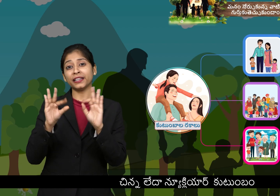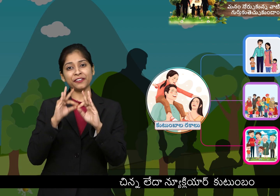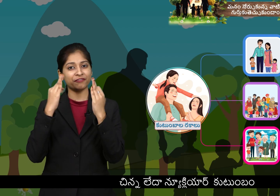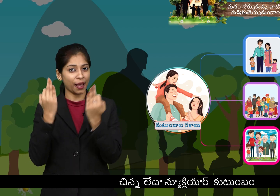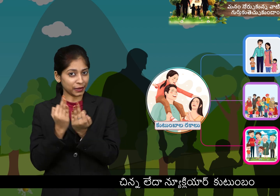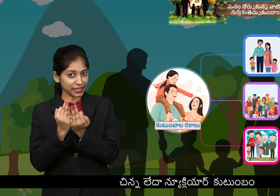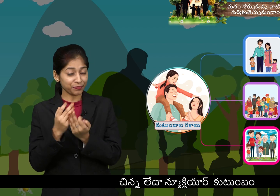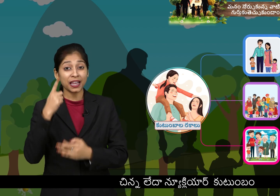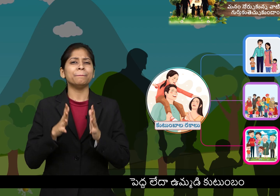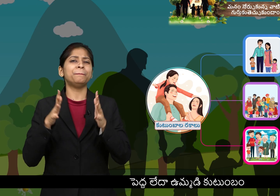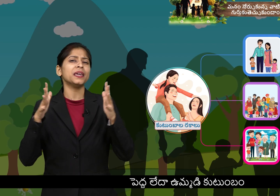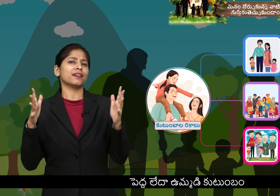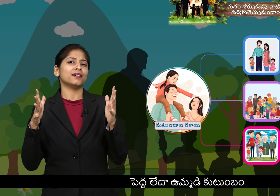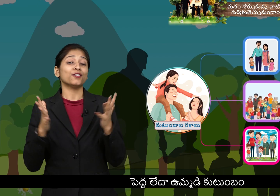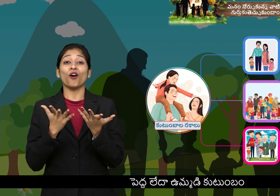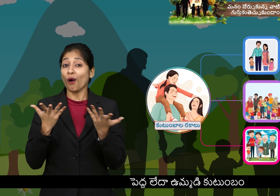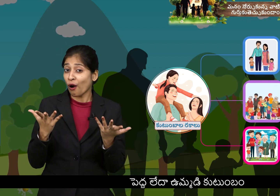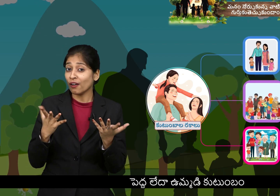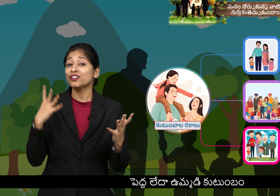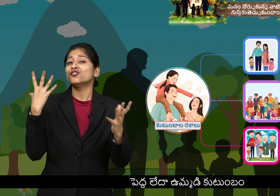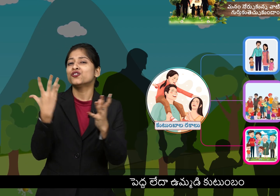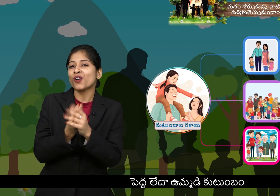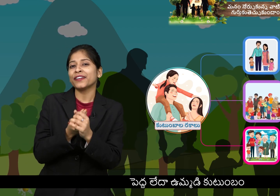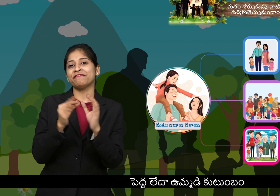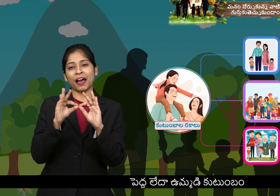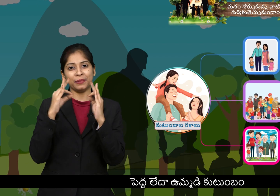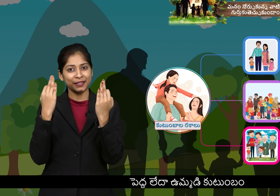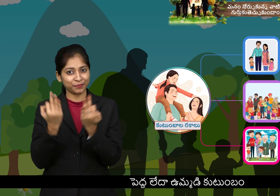కుటుంబం, పెద్ద లేదా ఉమ్మడి కుటుంబం,